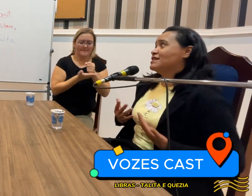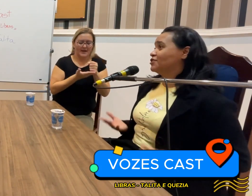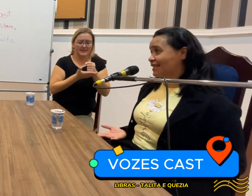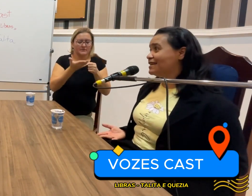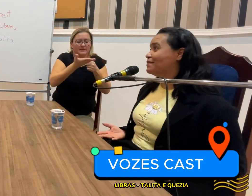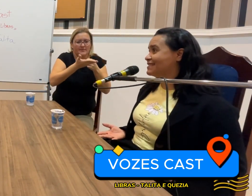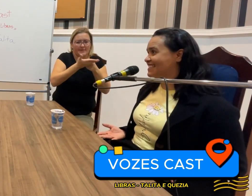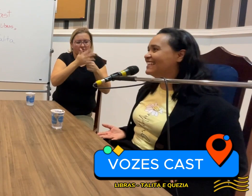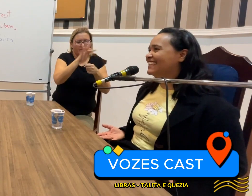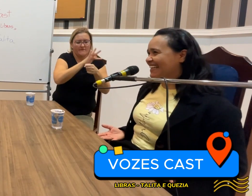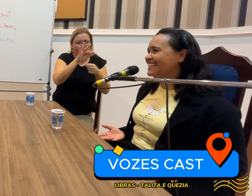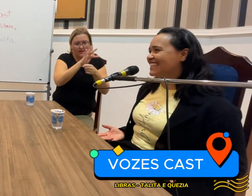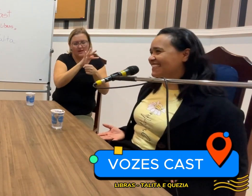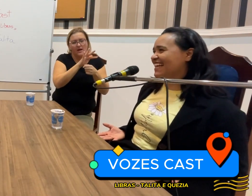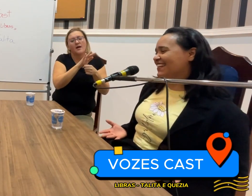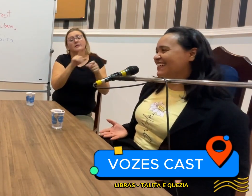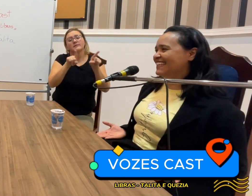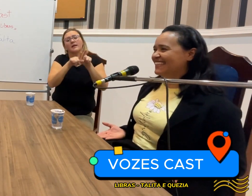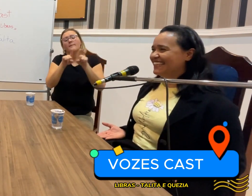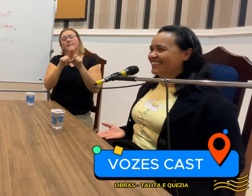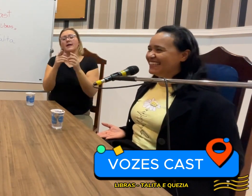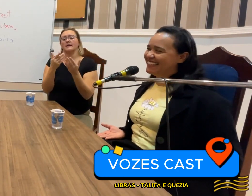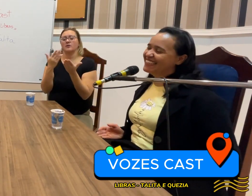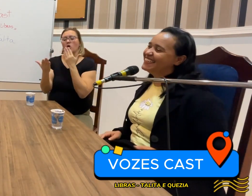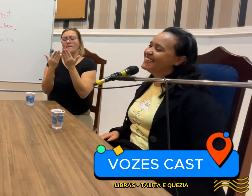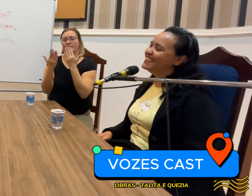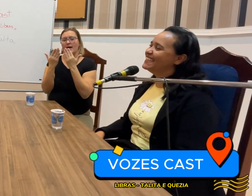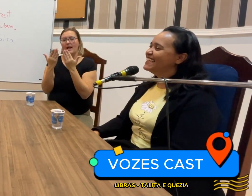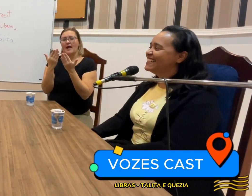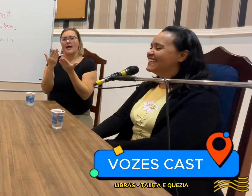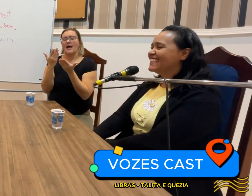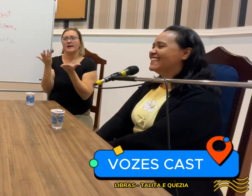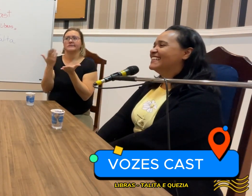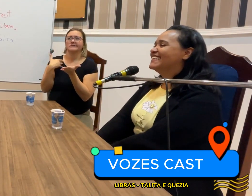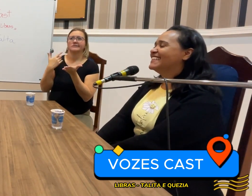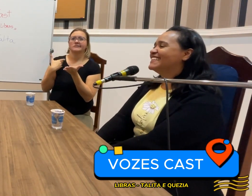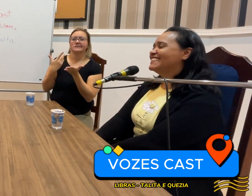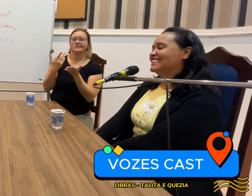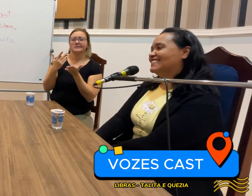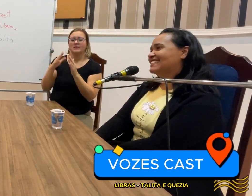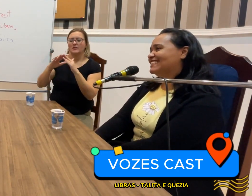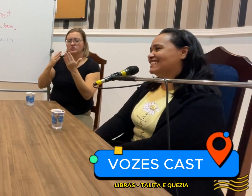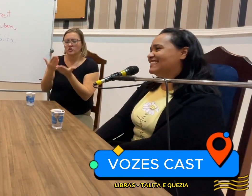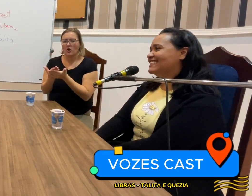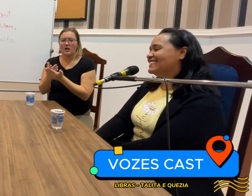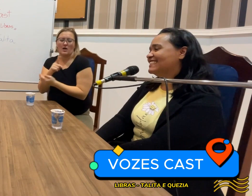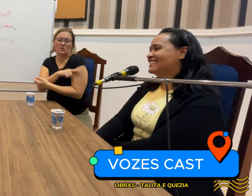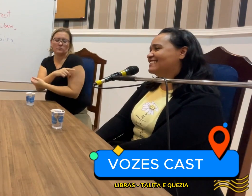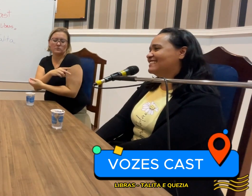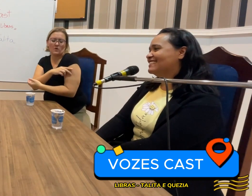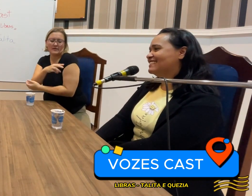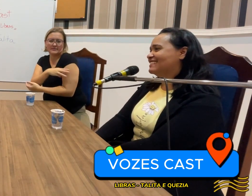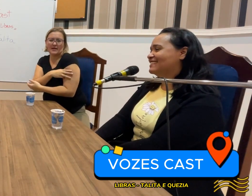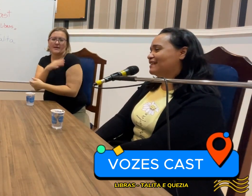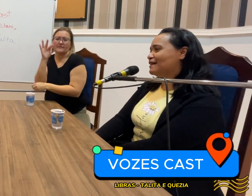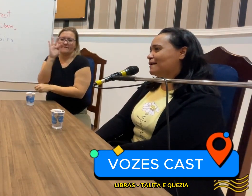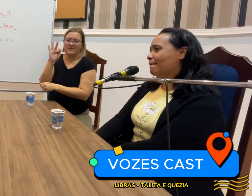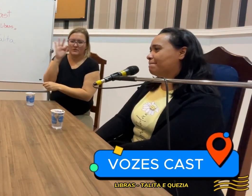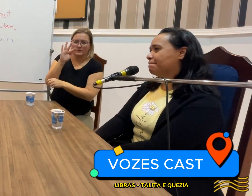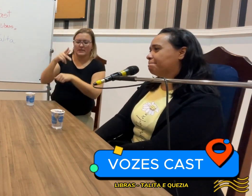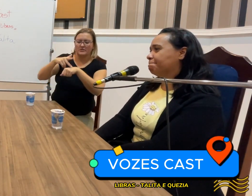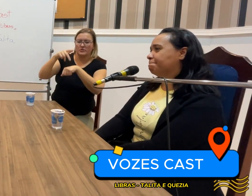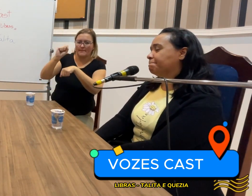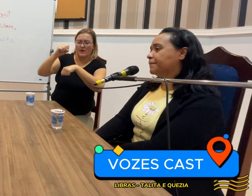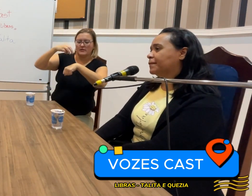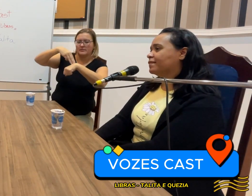ou seja Libras. Exatamente, entendeu? Qualquer idioma, né? E a questão que eu te perguntei, se tinha alguma